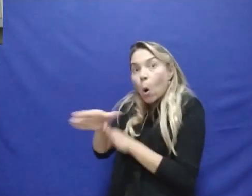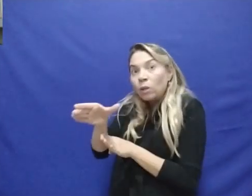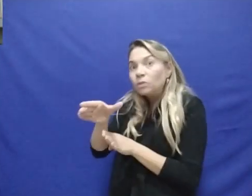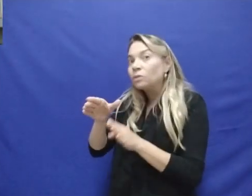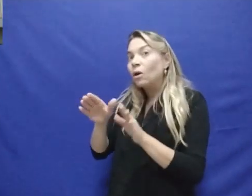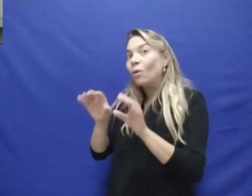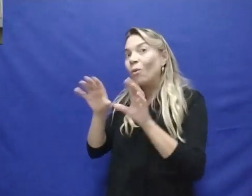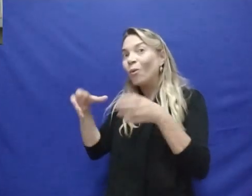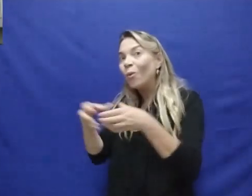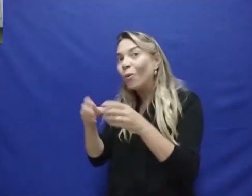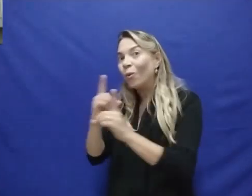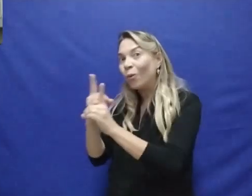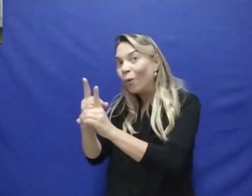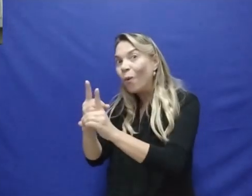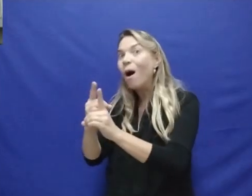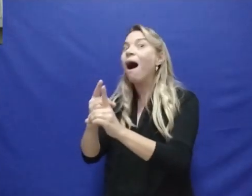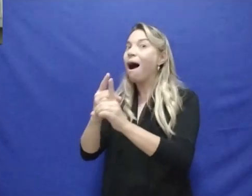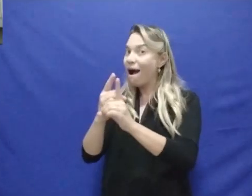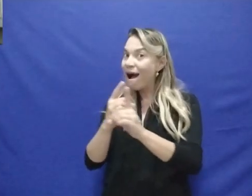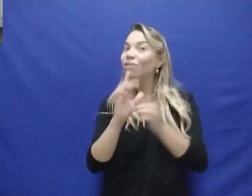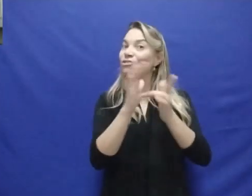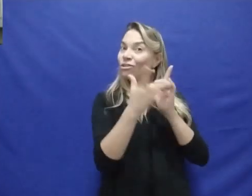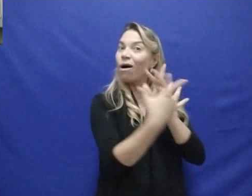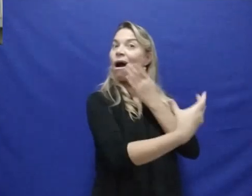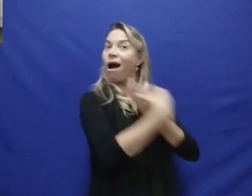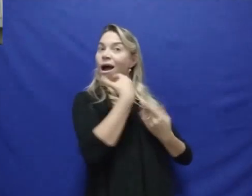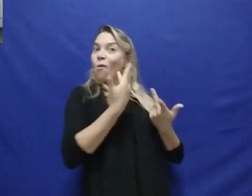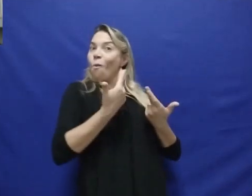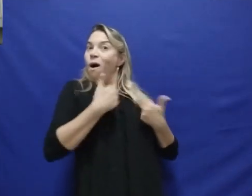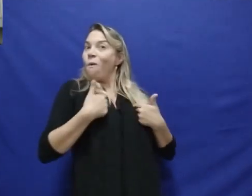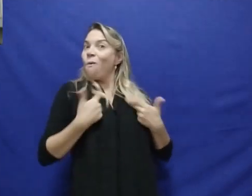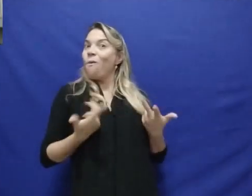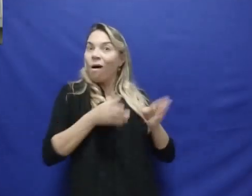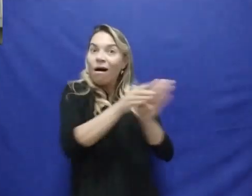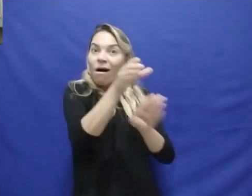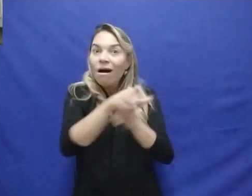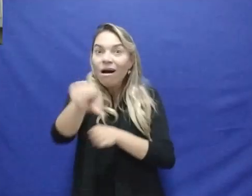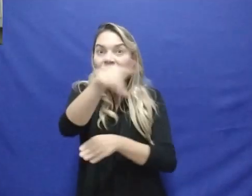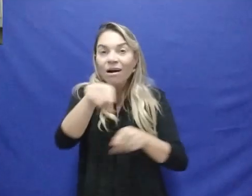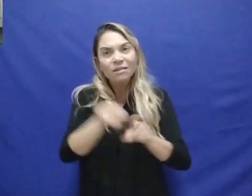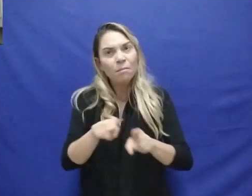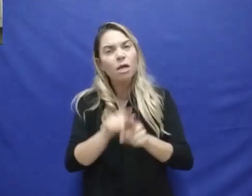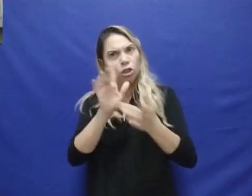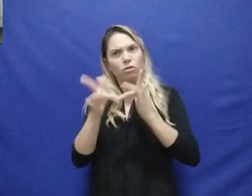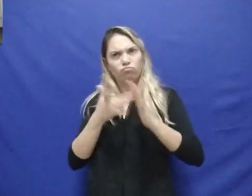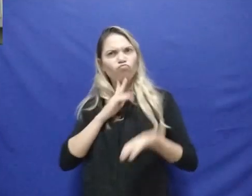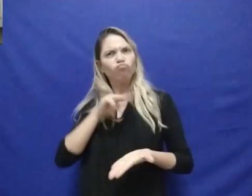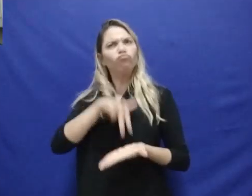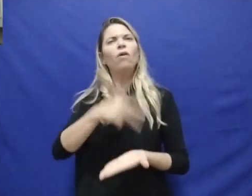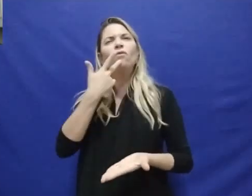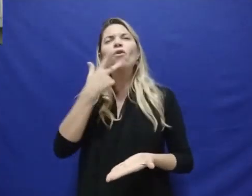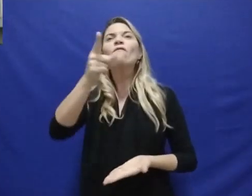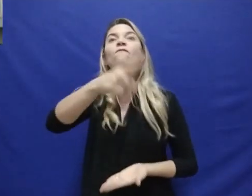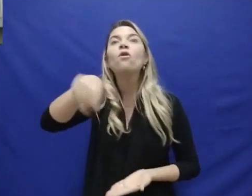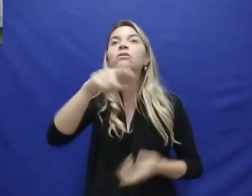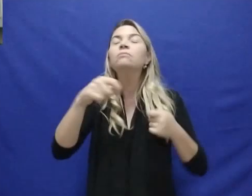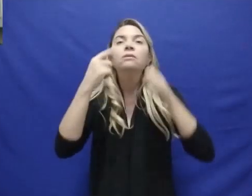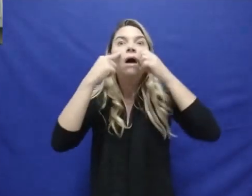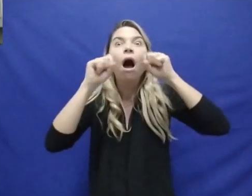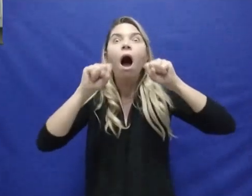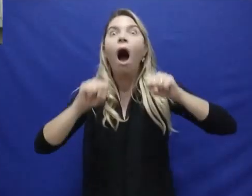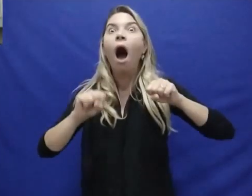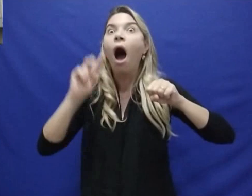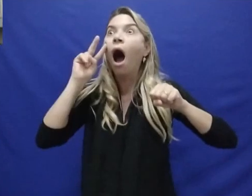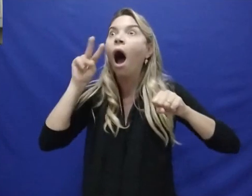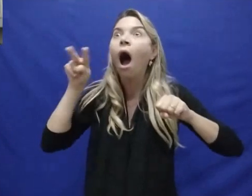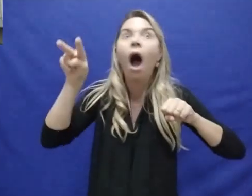versículo 35, o Senhor Jesus Cristo está dizendo: eu, porém, vos digo, erguei os olhos e vede os campos